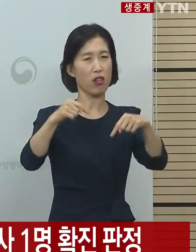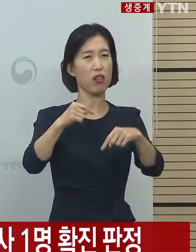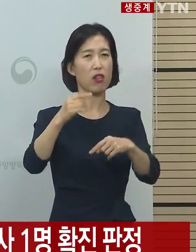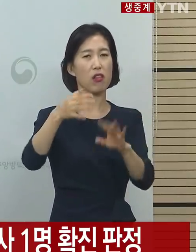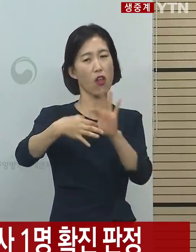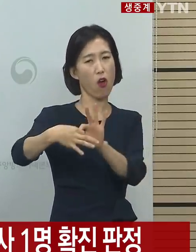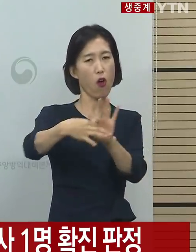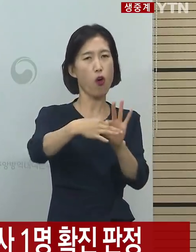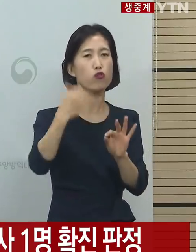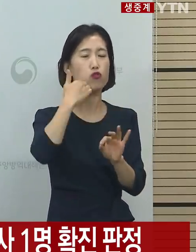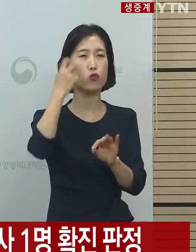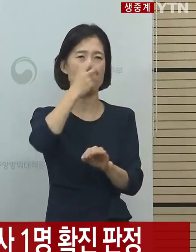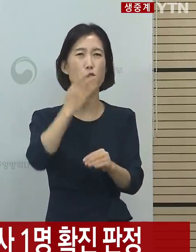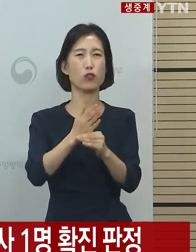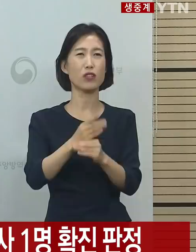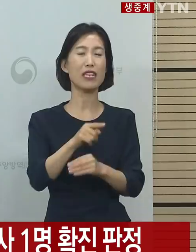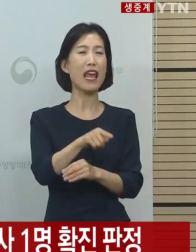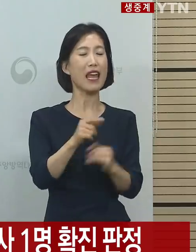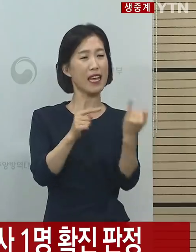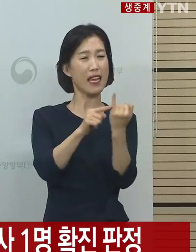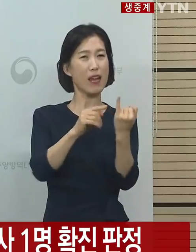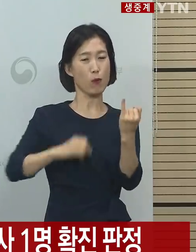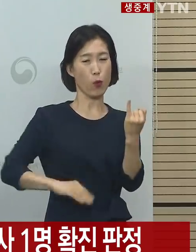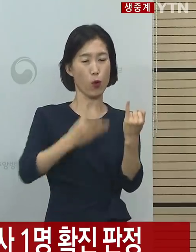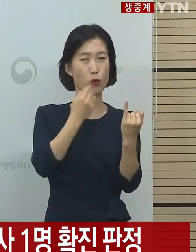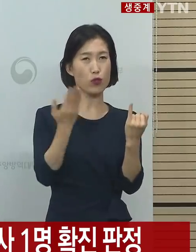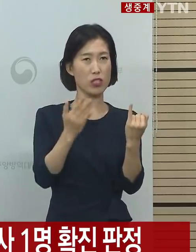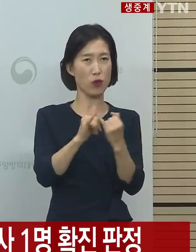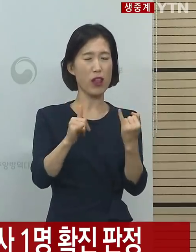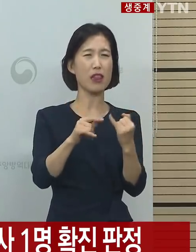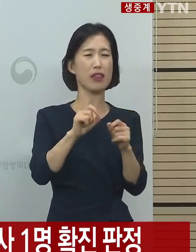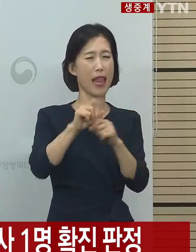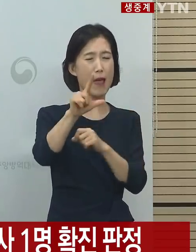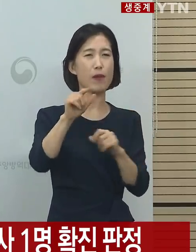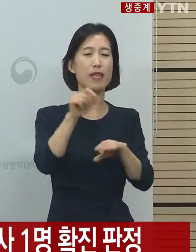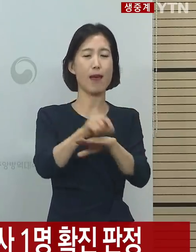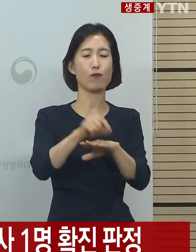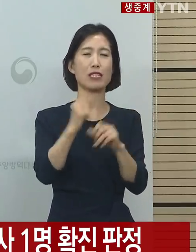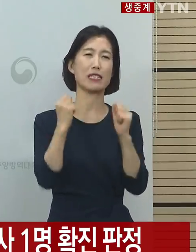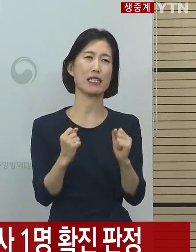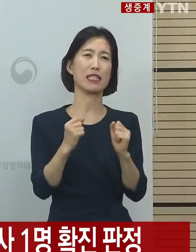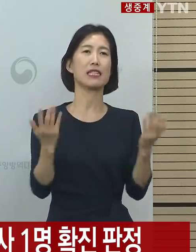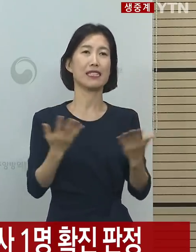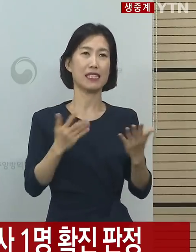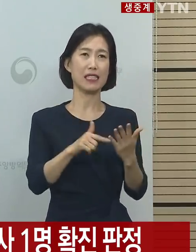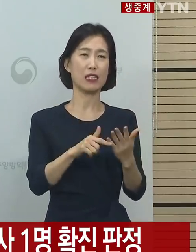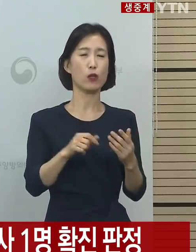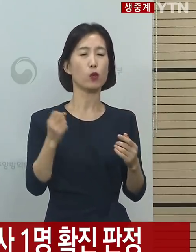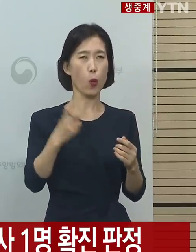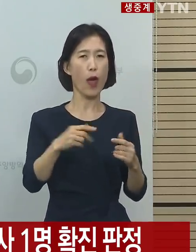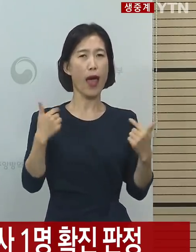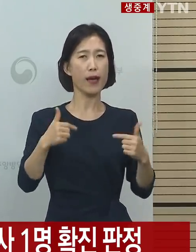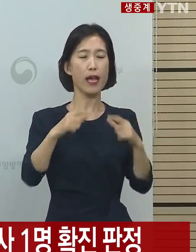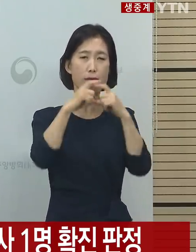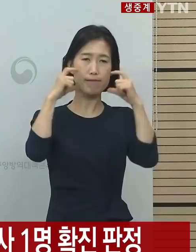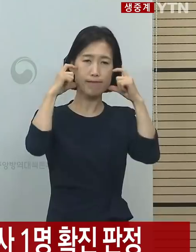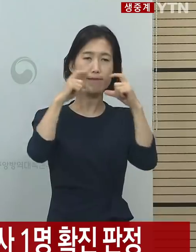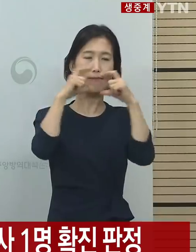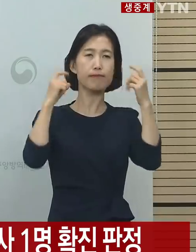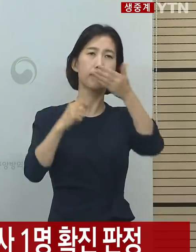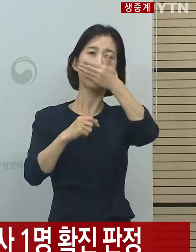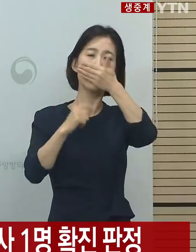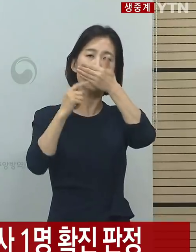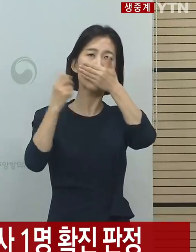이분은 거의 사무실에서 근무를 하셨고 그리고 또 마스크를 중간중간에 썼기